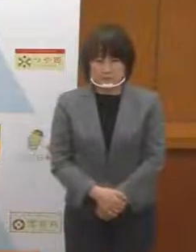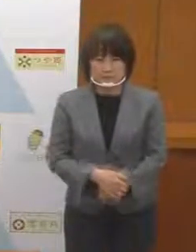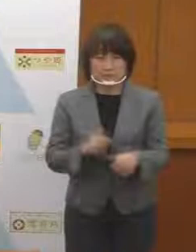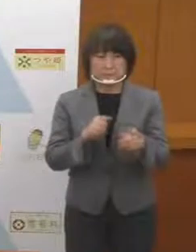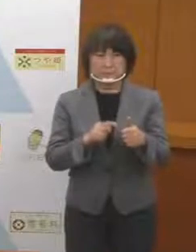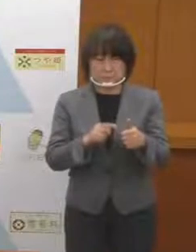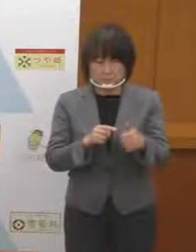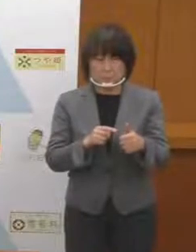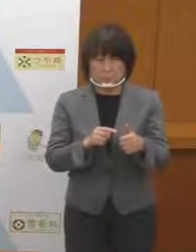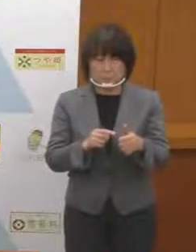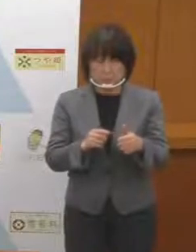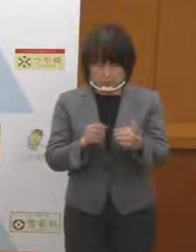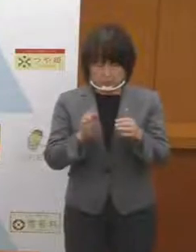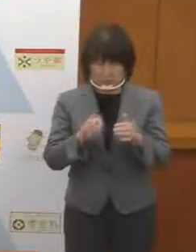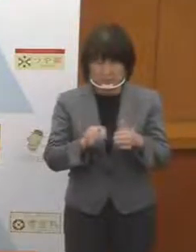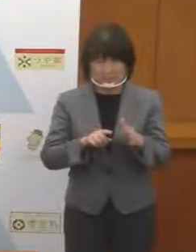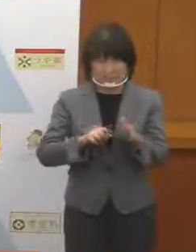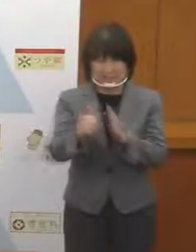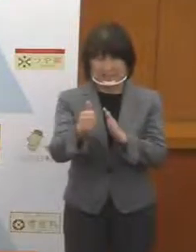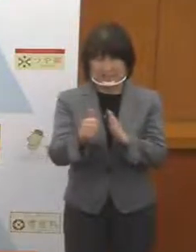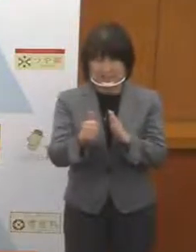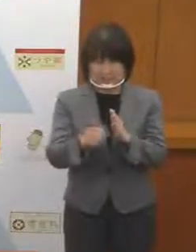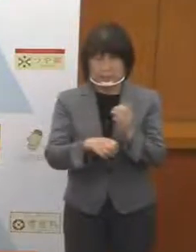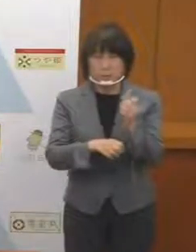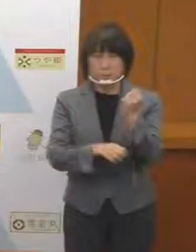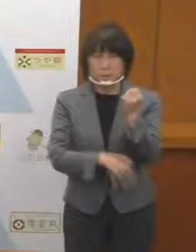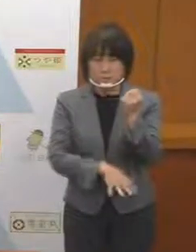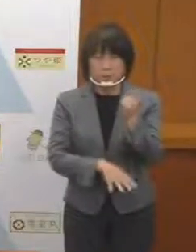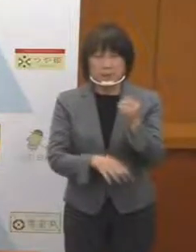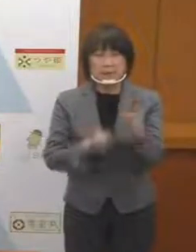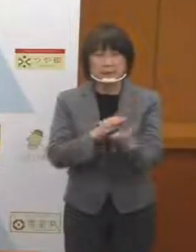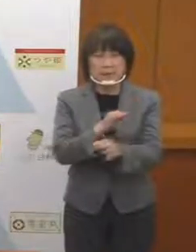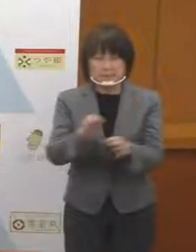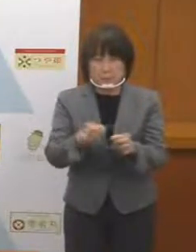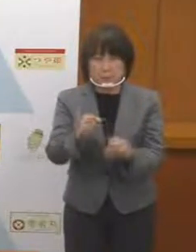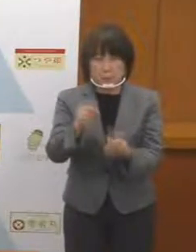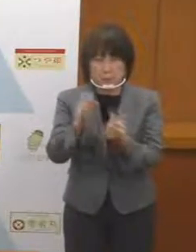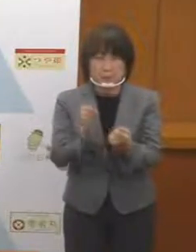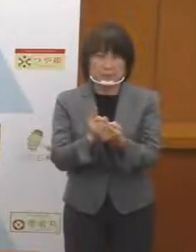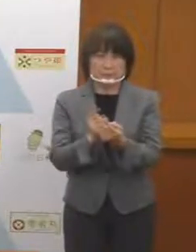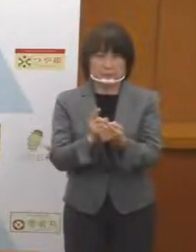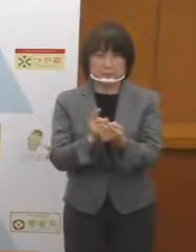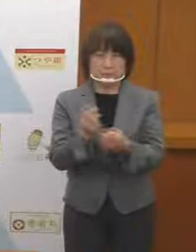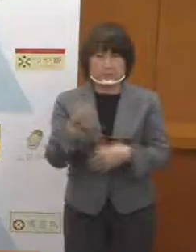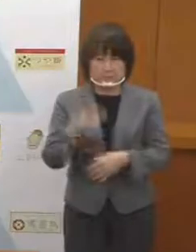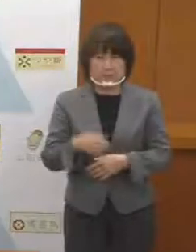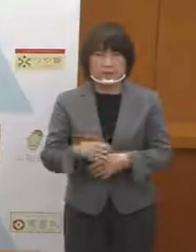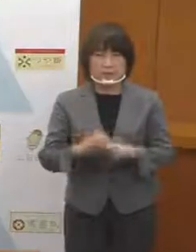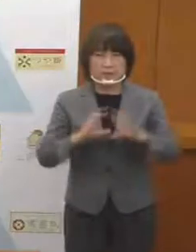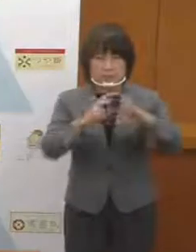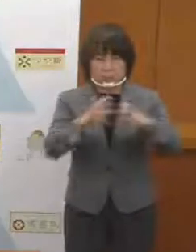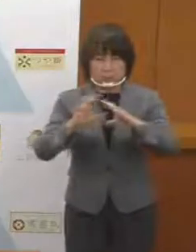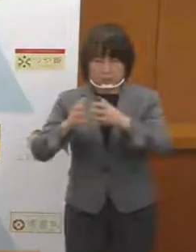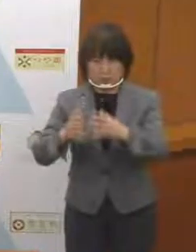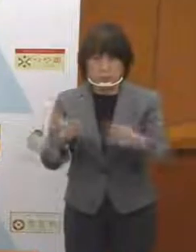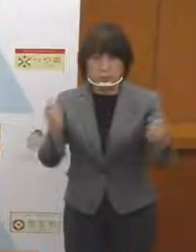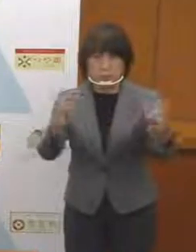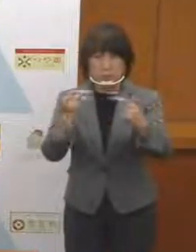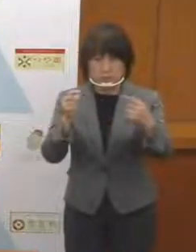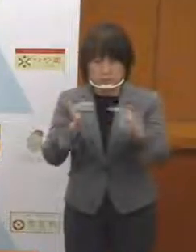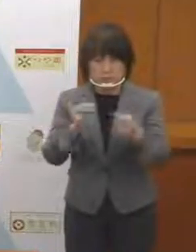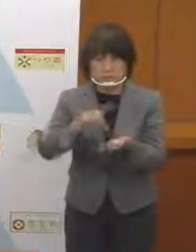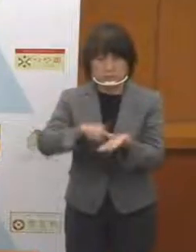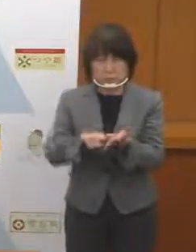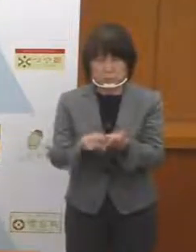元首相は力強いリーダーシップのもと経済雇用対策をはじめ諸外国との外交や地方